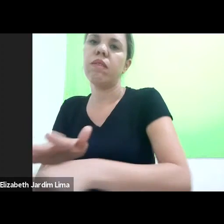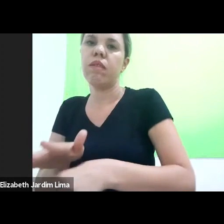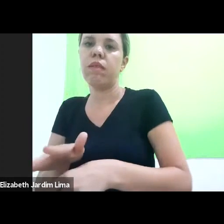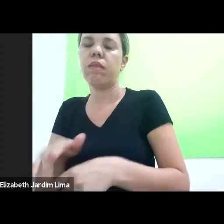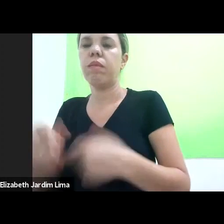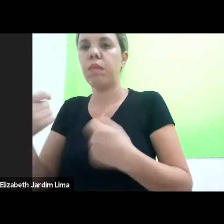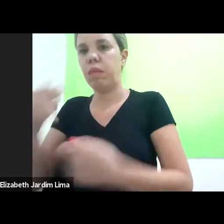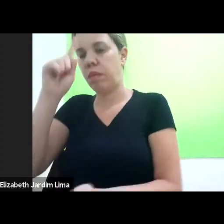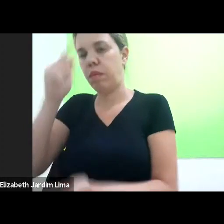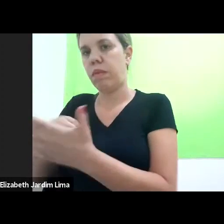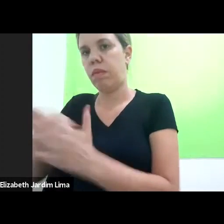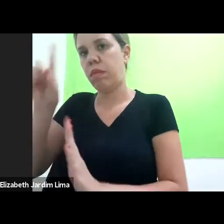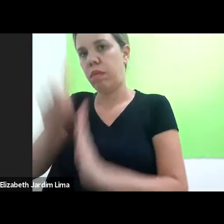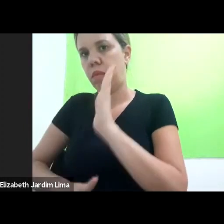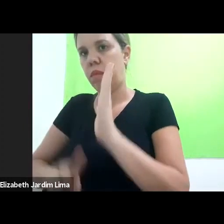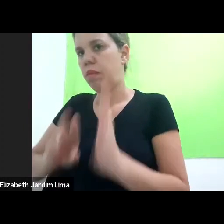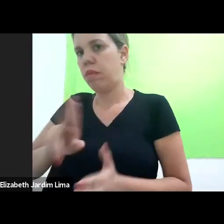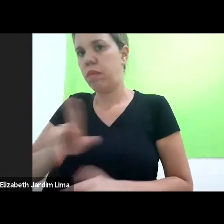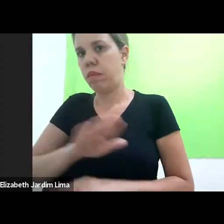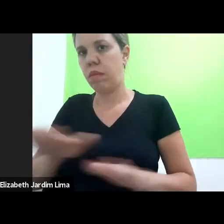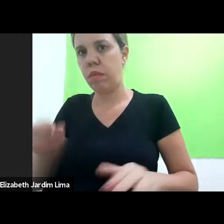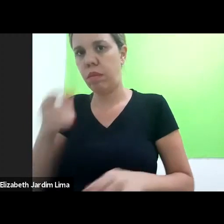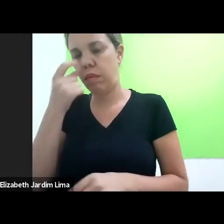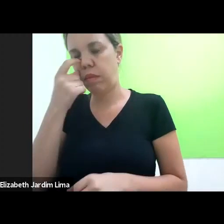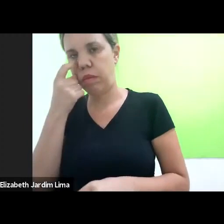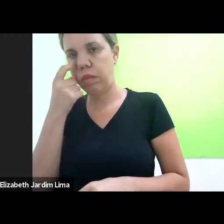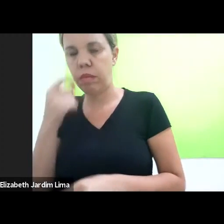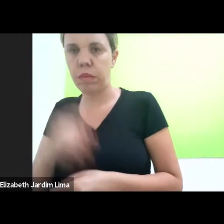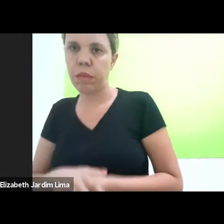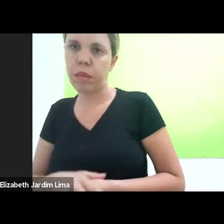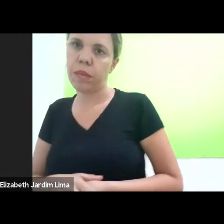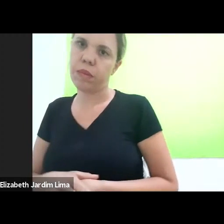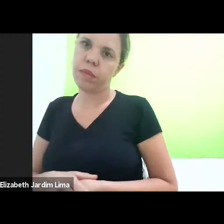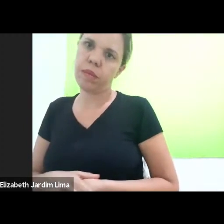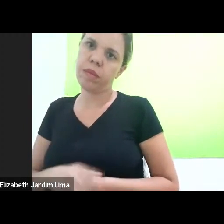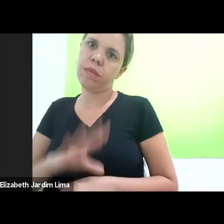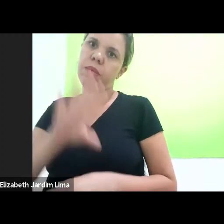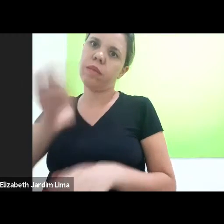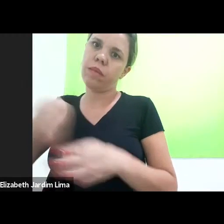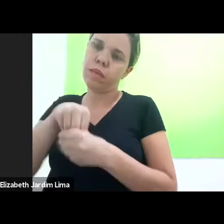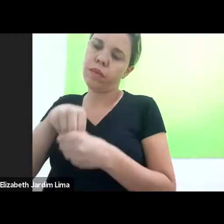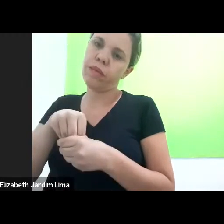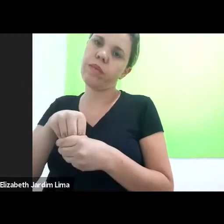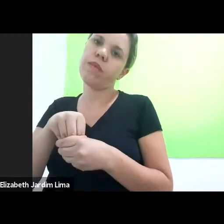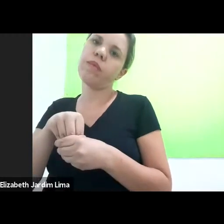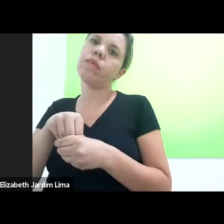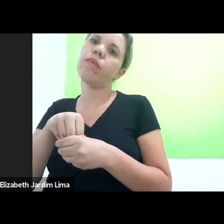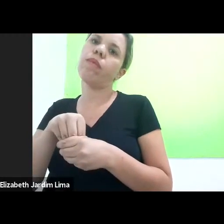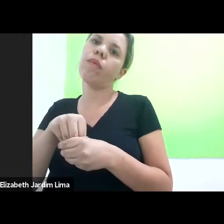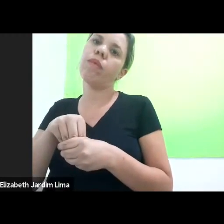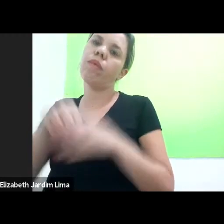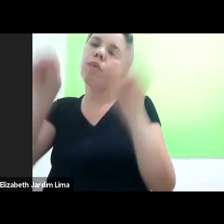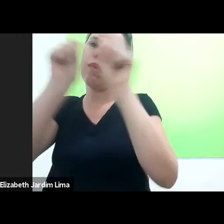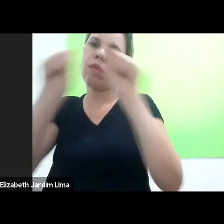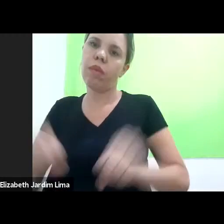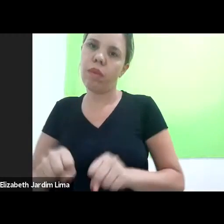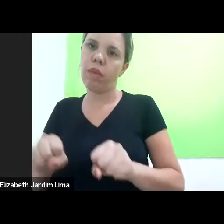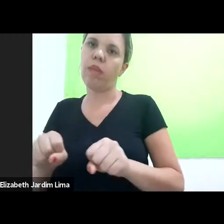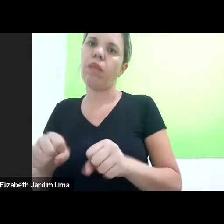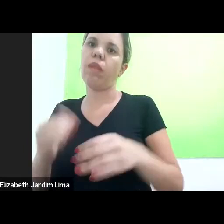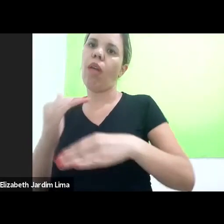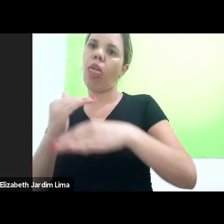garantir direitos e que não garante, né? Que se constitui aí um sistema racista e totalmente desigual,